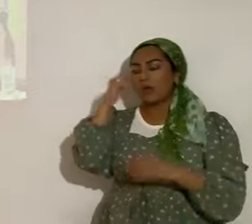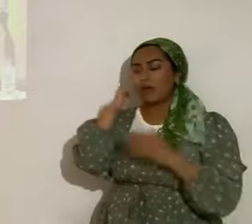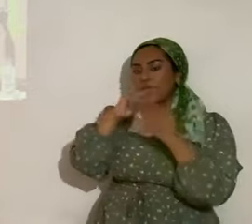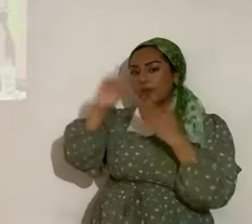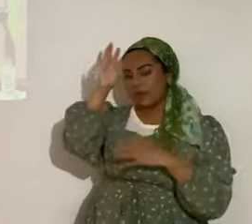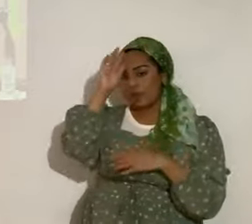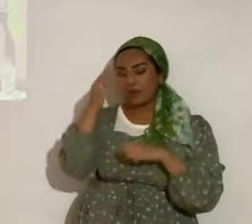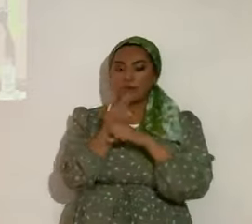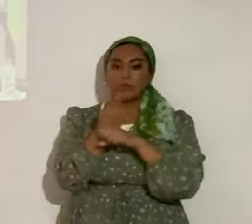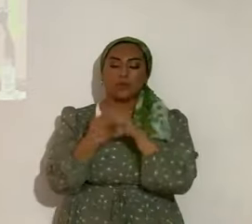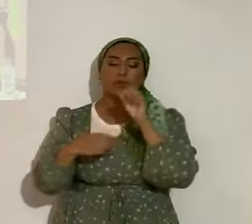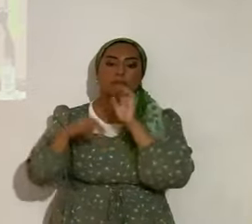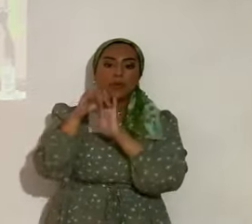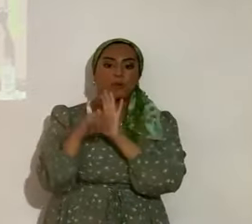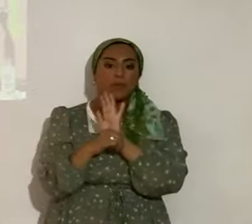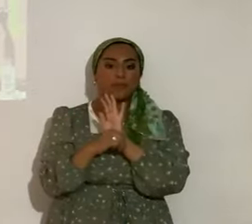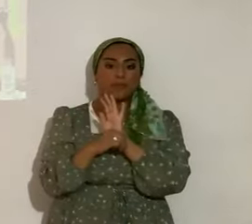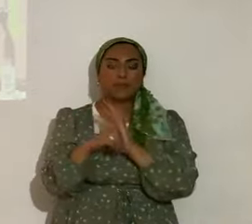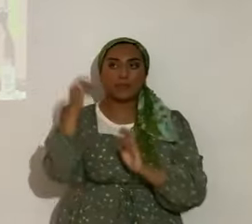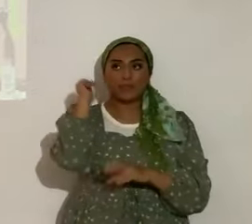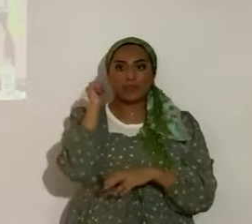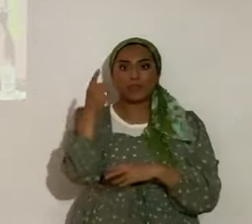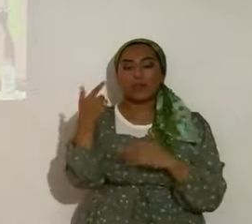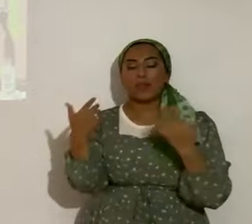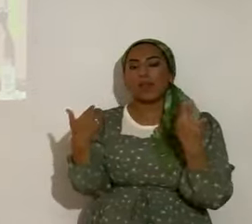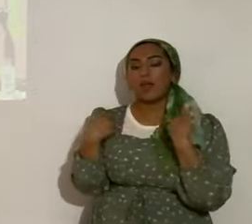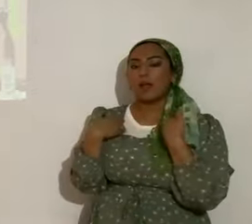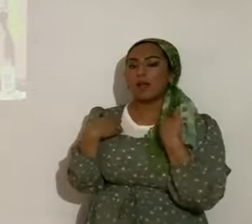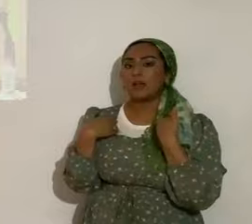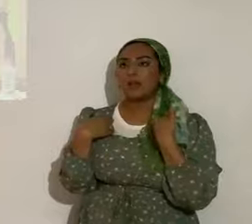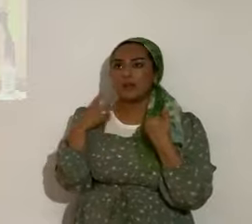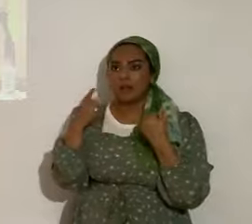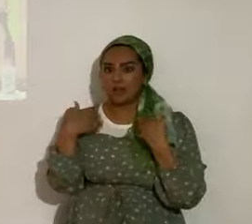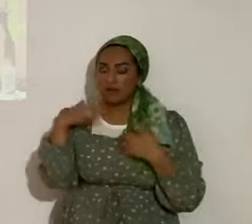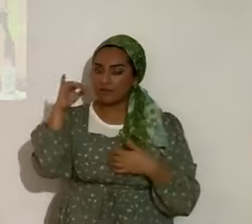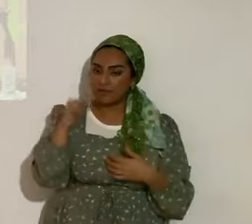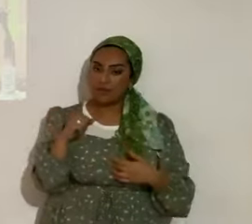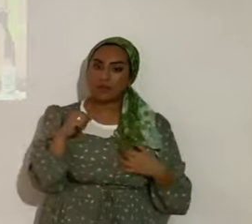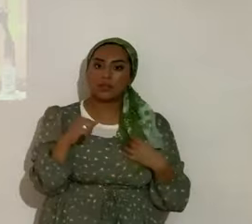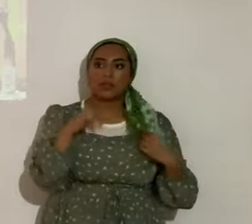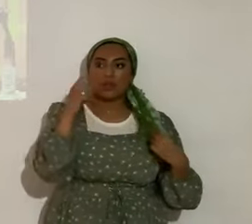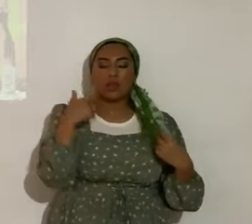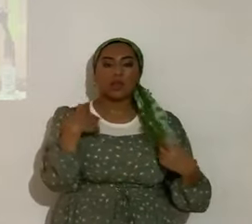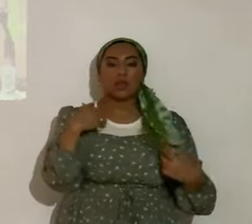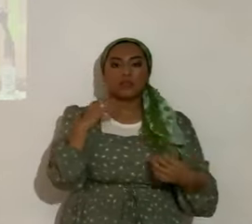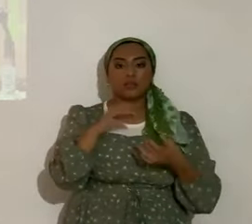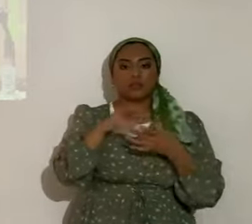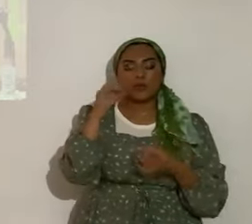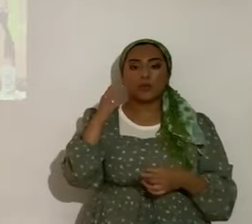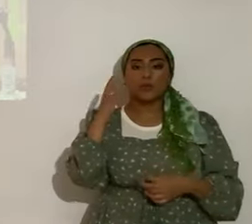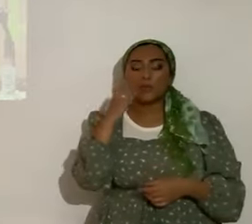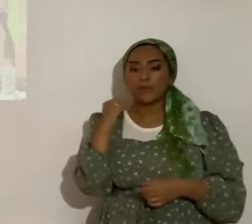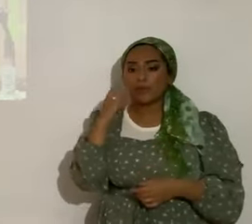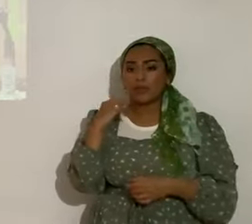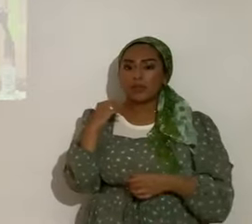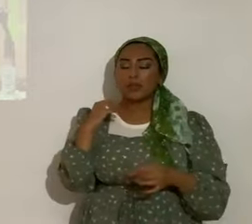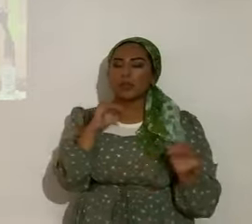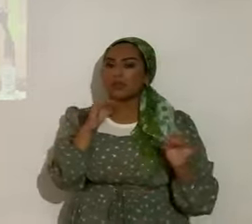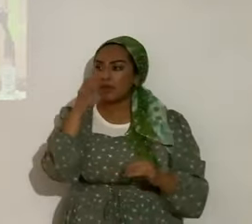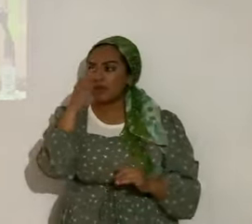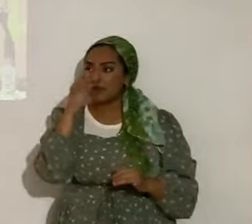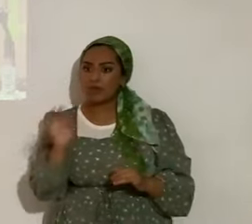Moisés. Él tuvo, que lo tuvo, claro que sí, experiencia espiritual como